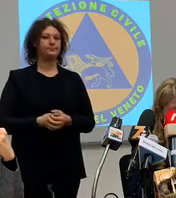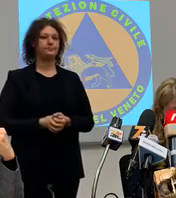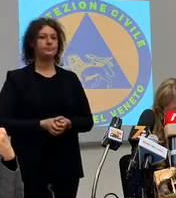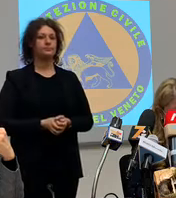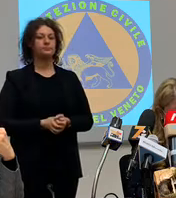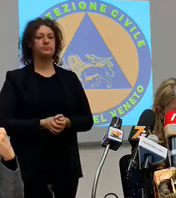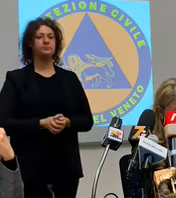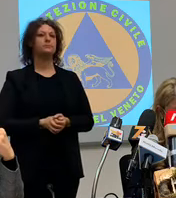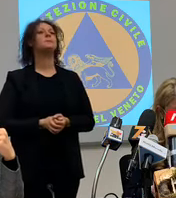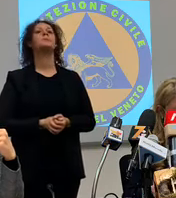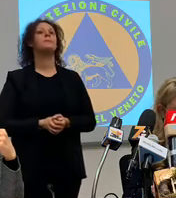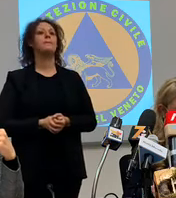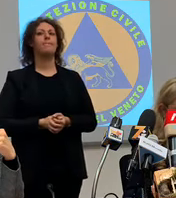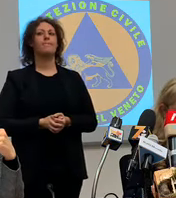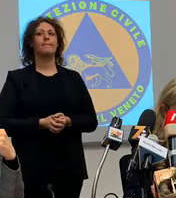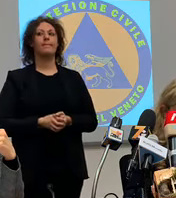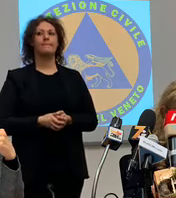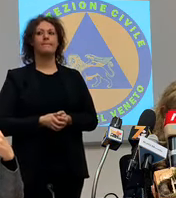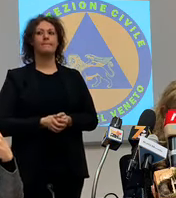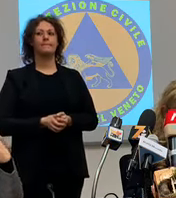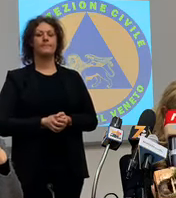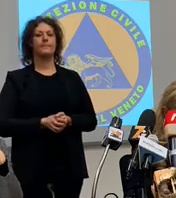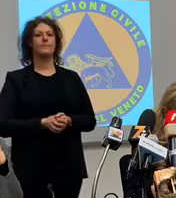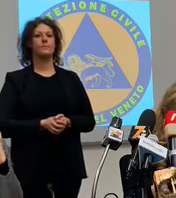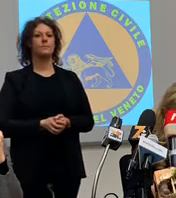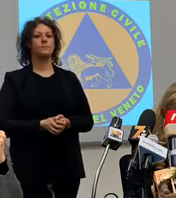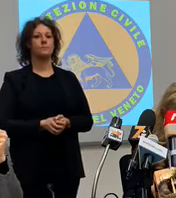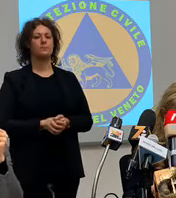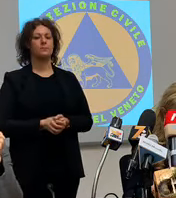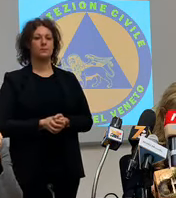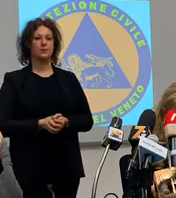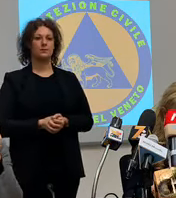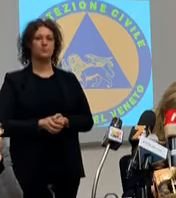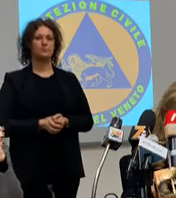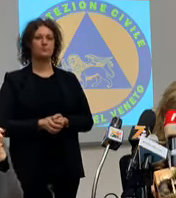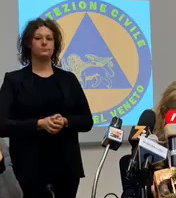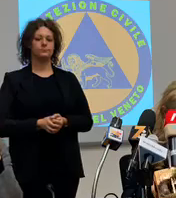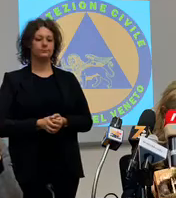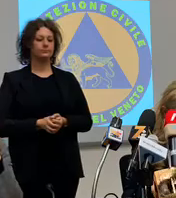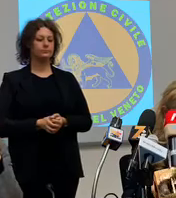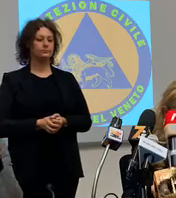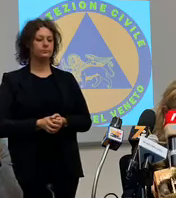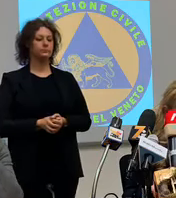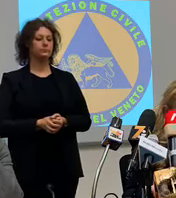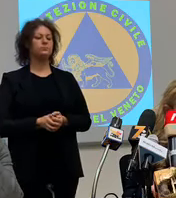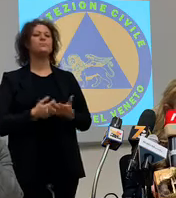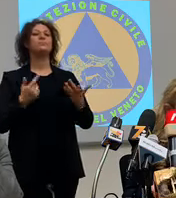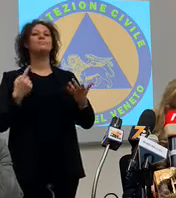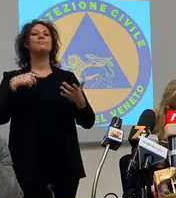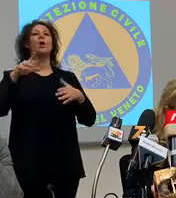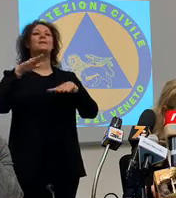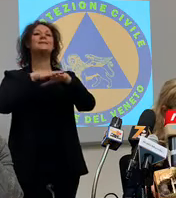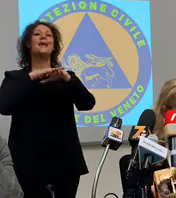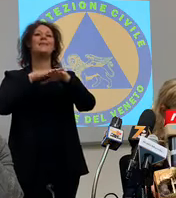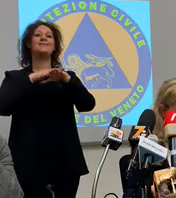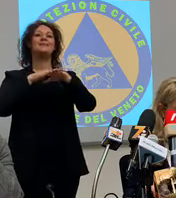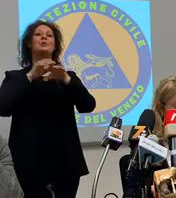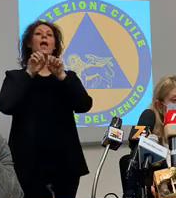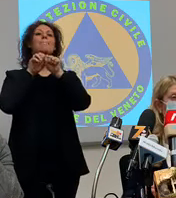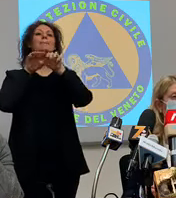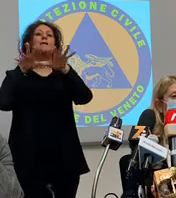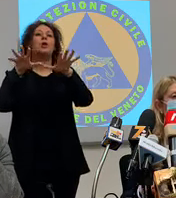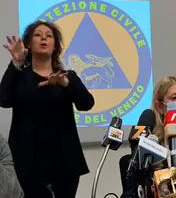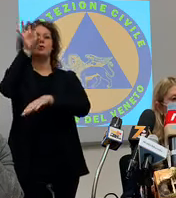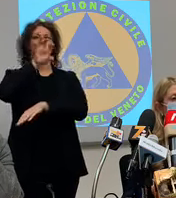poi è stata fatto una cosa molto importante da parte del del servizio epidemiologico regionale che